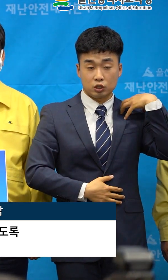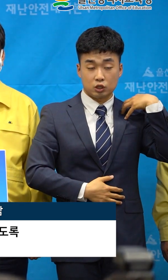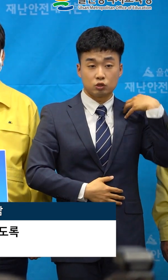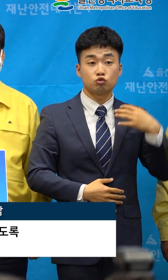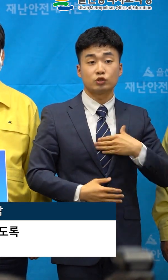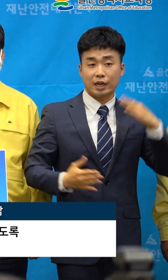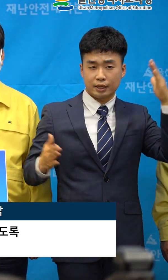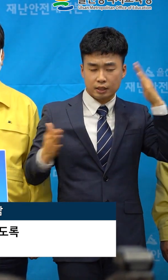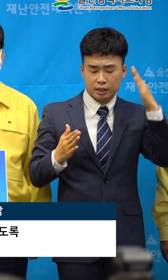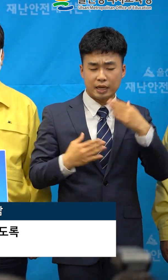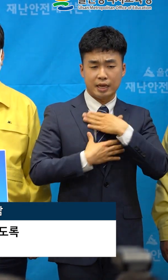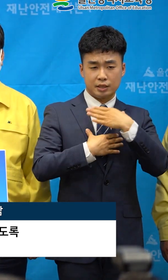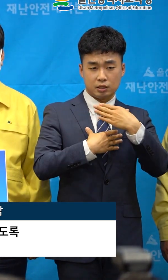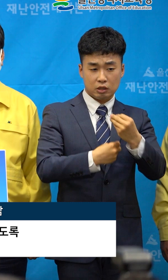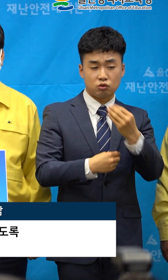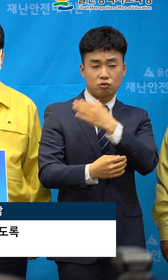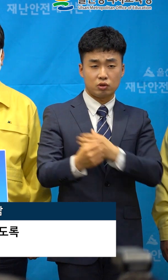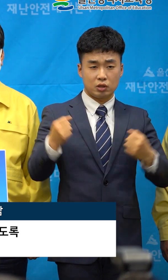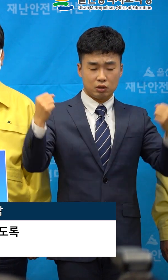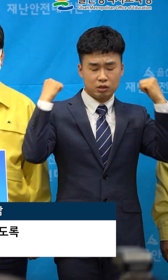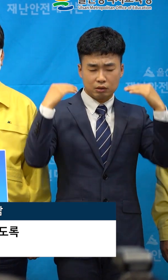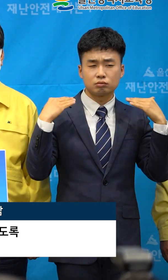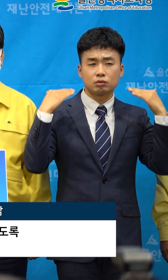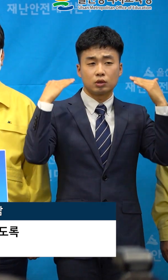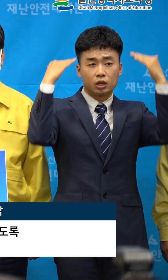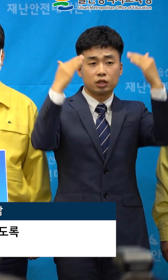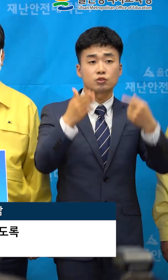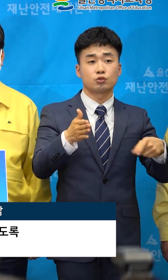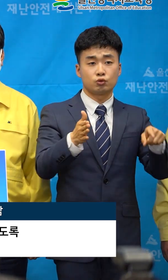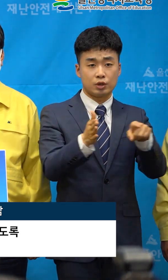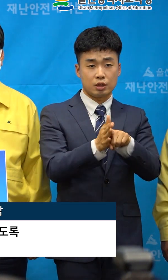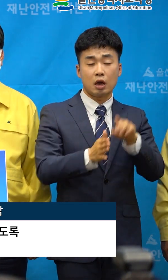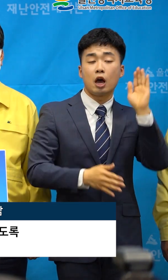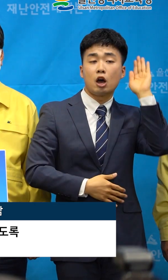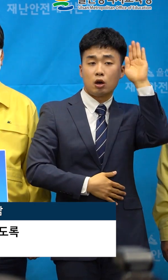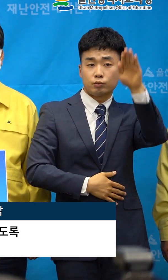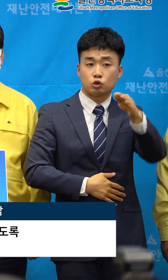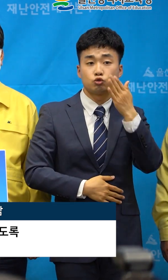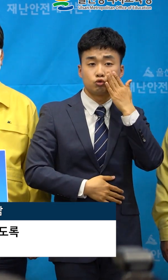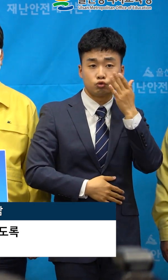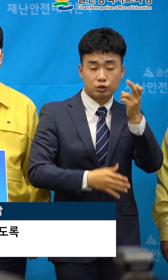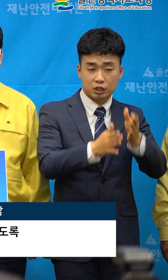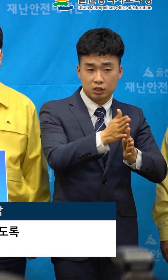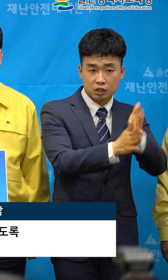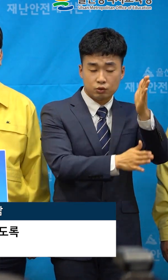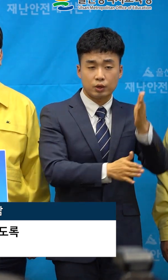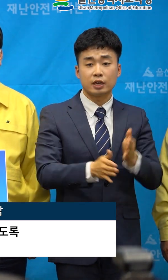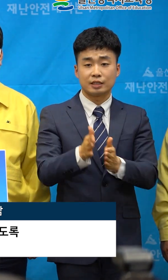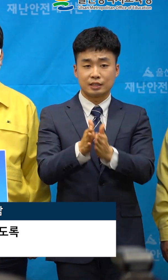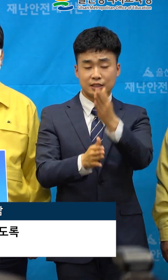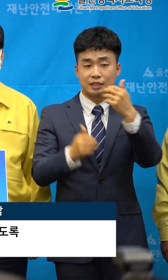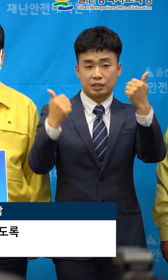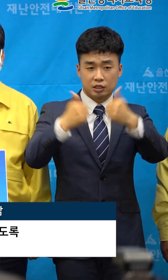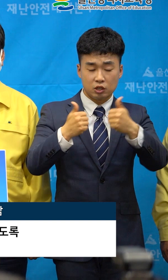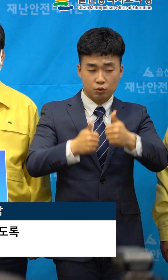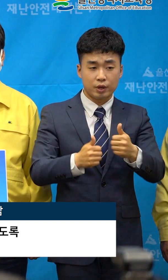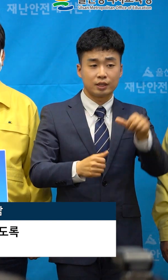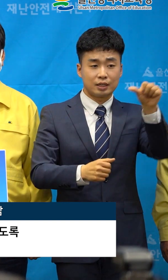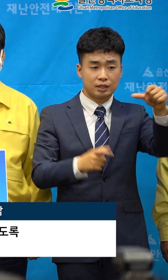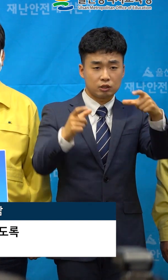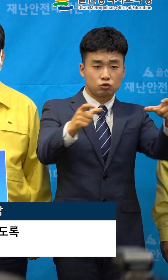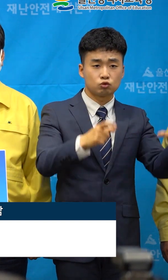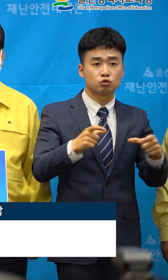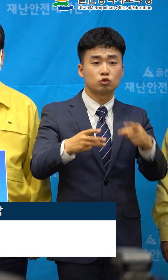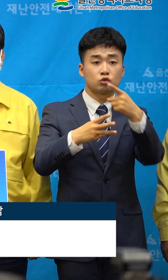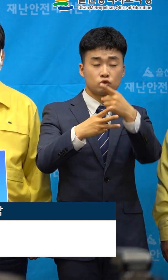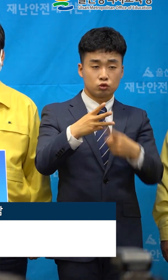아이들이 안전하고 건강하게 성장할 수 있도록 앞으로도 울산시와 울산시의회, 5개 구군은